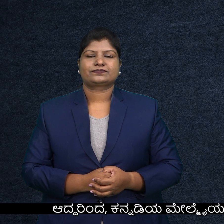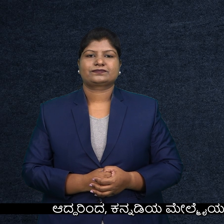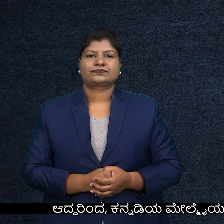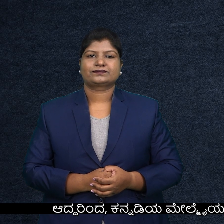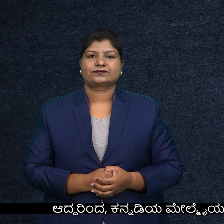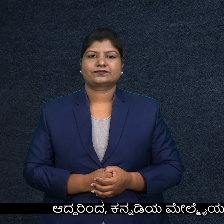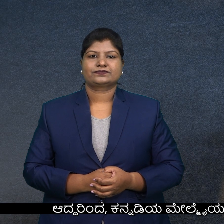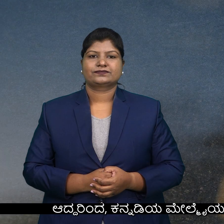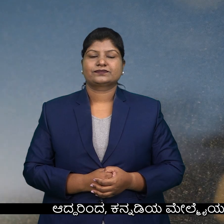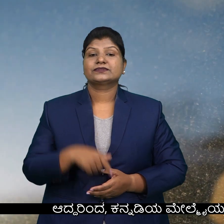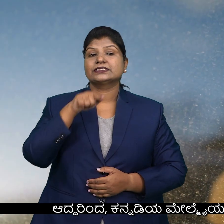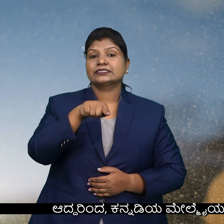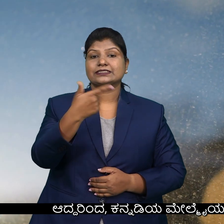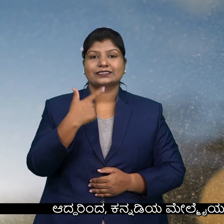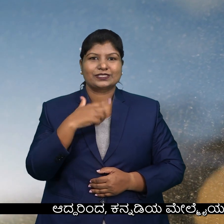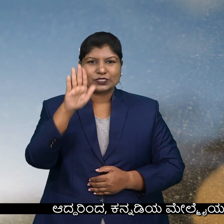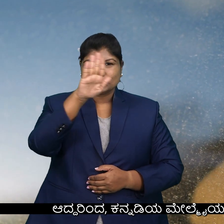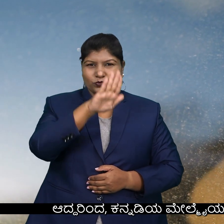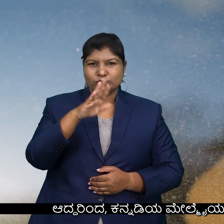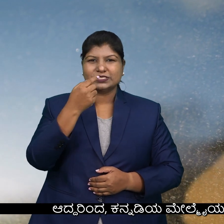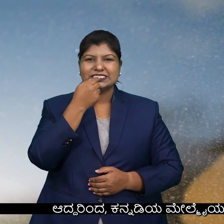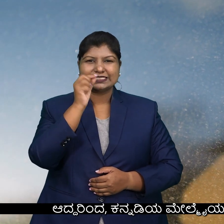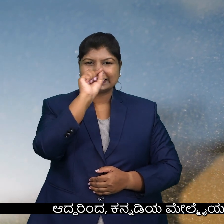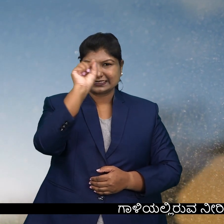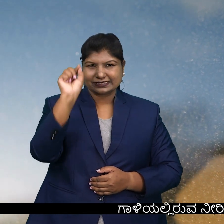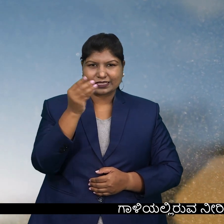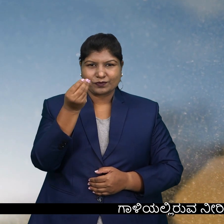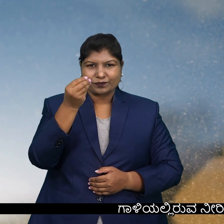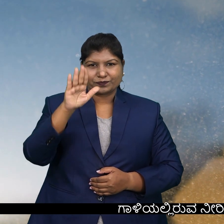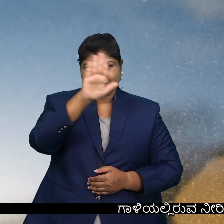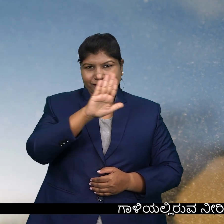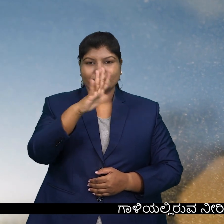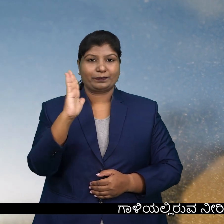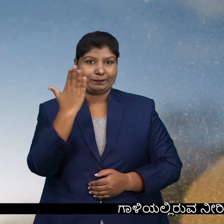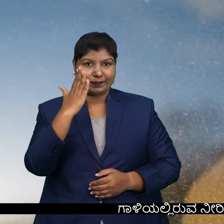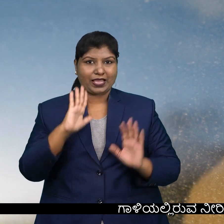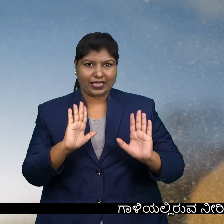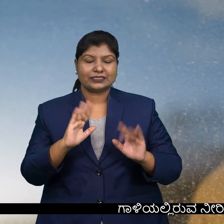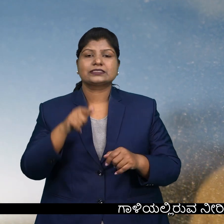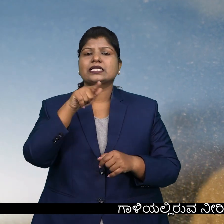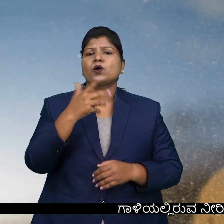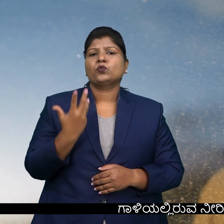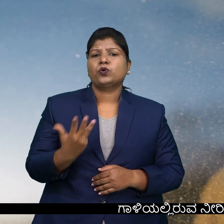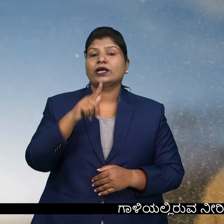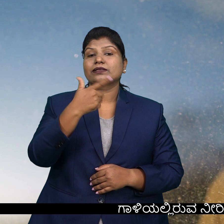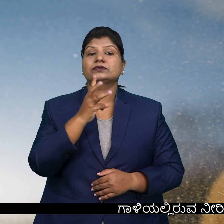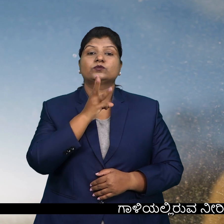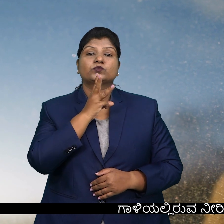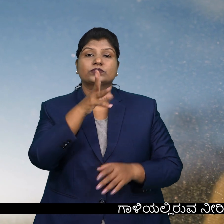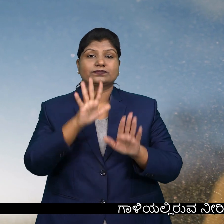ಆದ್ದರಿಂದ ಕನ್ನಡಿಯ ಮೇಲ್ಮೈಯಲ್ಲಿ ರೂಪುಗೊಳ್ಳುವ ತೇವಾಂಶದ ಚಿತ್ರವು ಗಾಳಿಯಲ್ಲಿರುವ ನೀರಿನ ಆವಿಯ ಅಂಶದಿಂದಾಗಿದೆ.